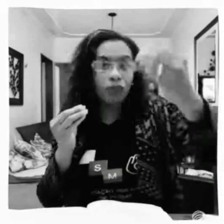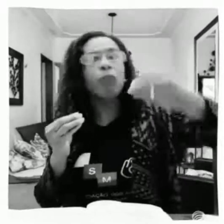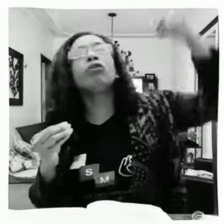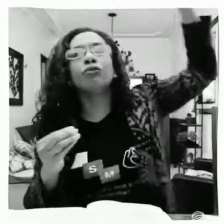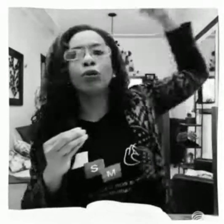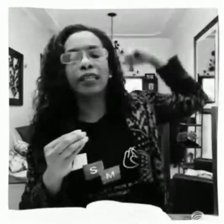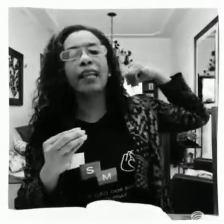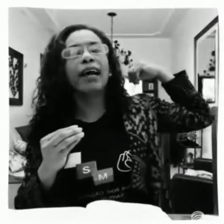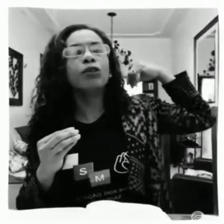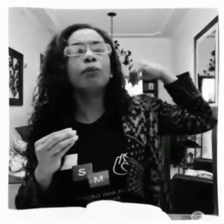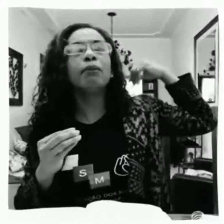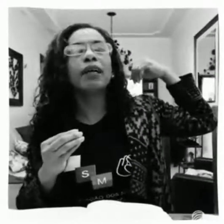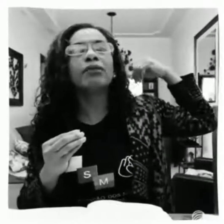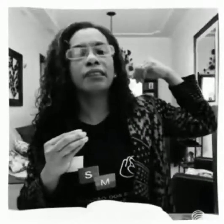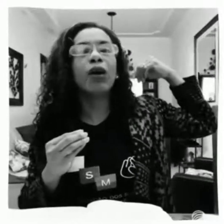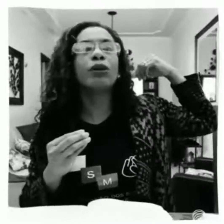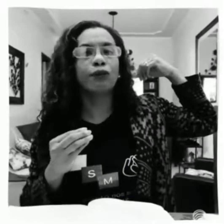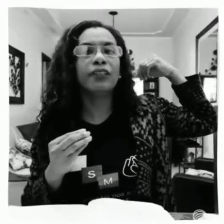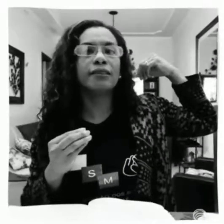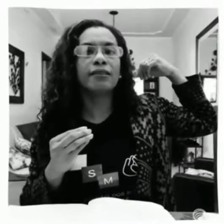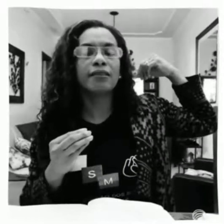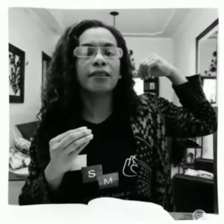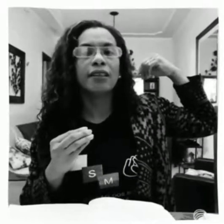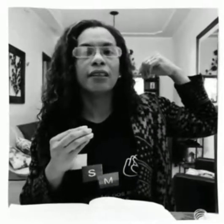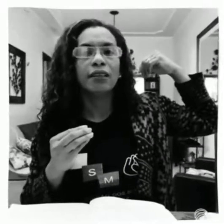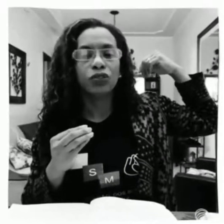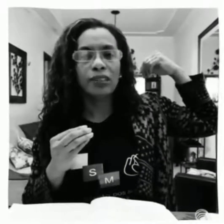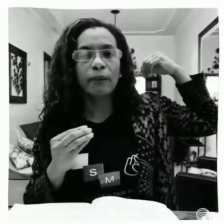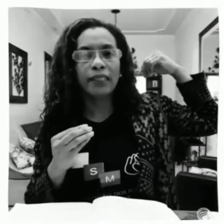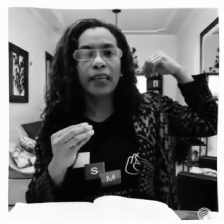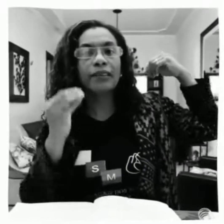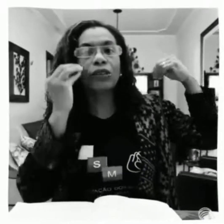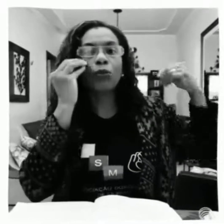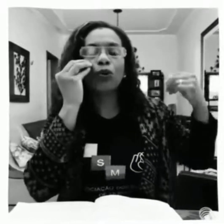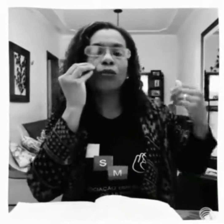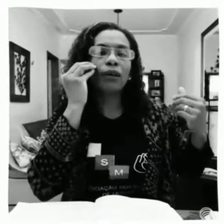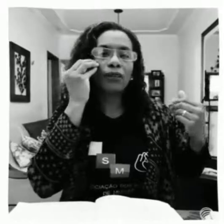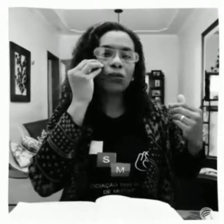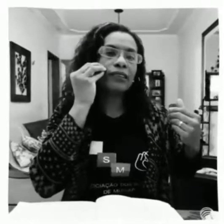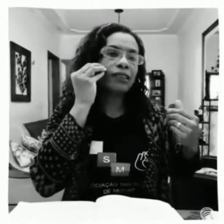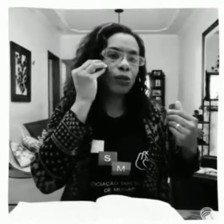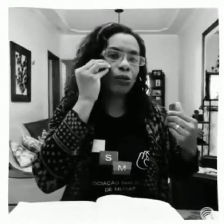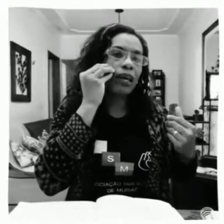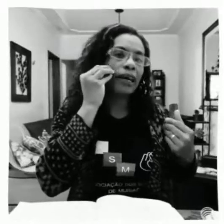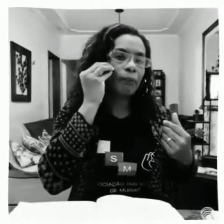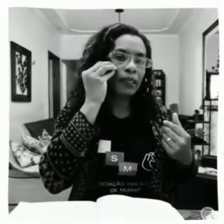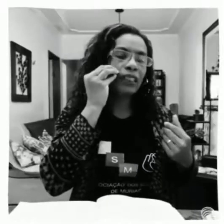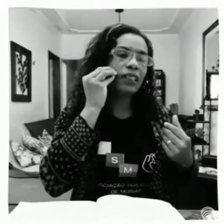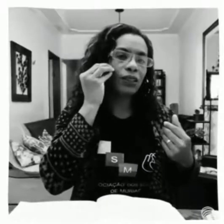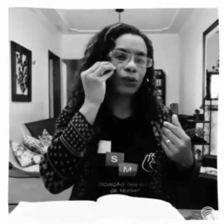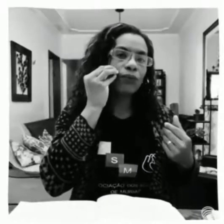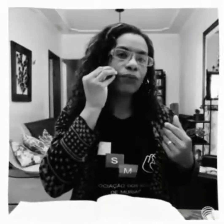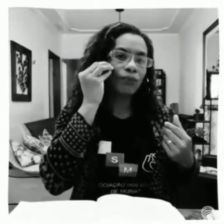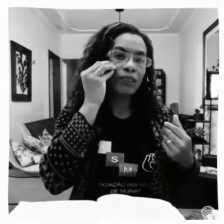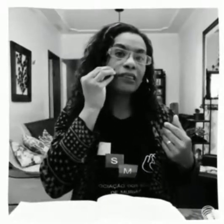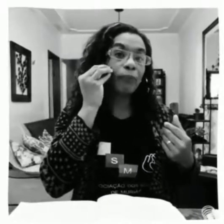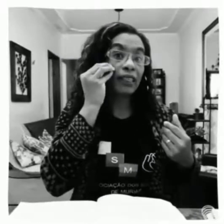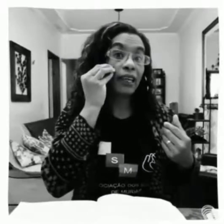tá, gente? Vamos voltar lá no primeiro sinal que eu fiz? De experiência, que o movimento é circular e